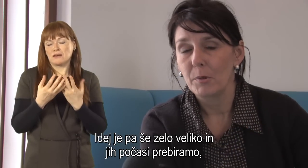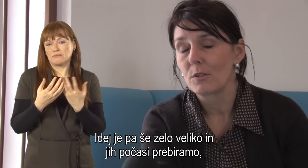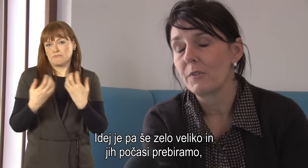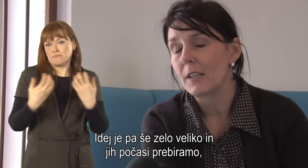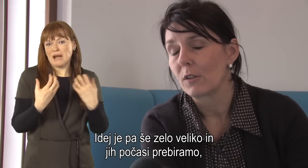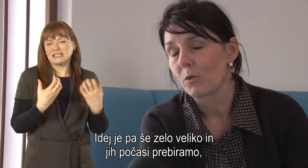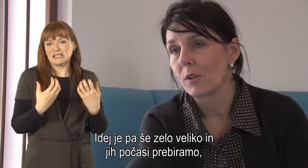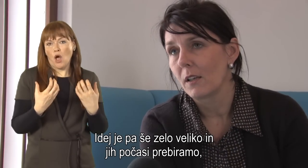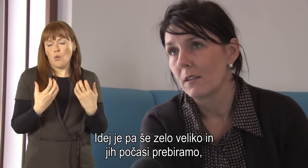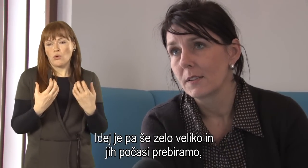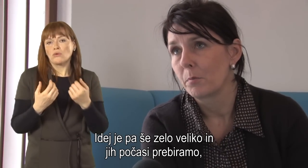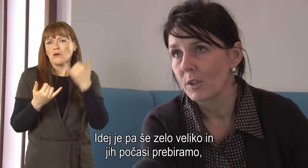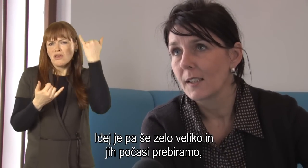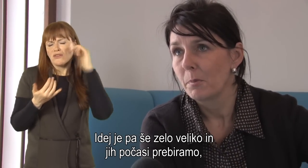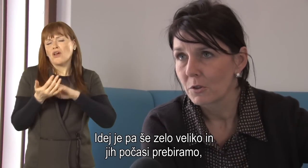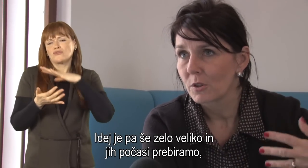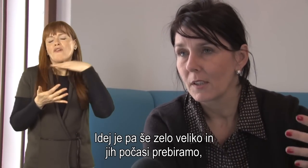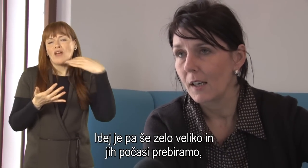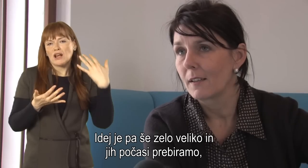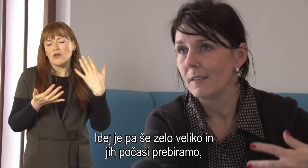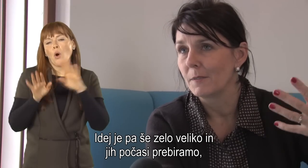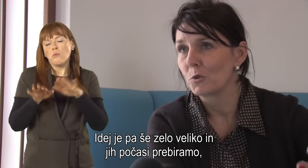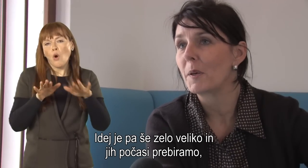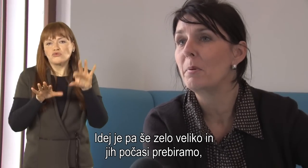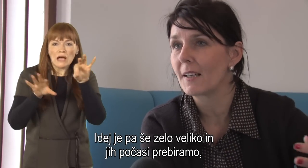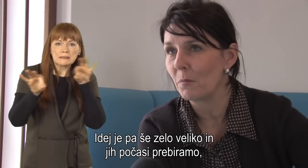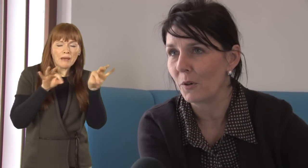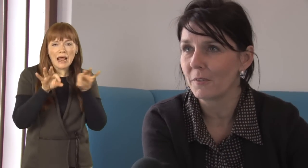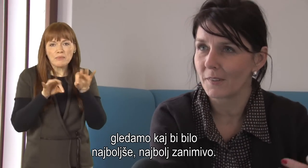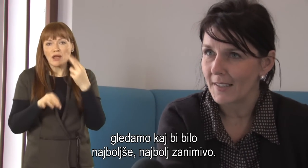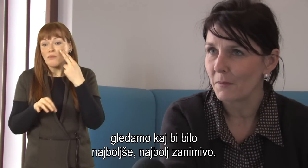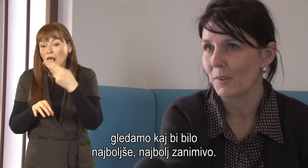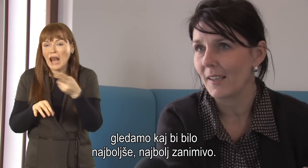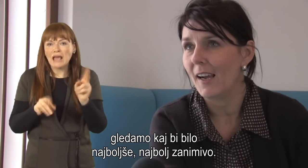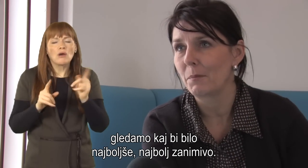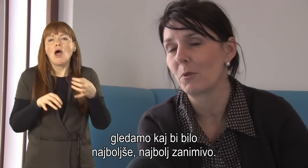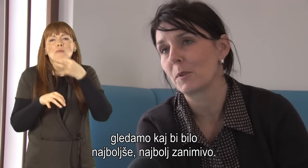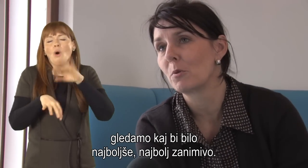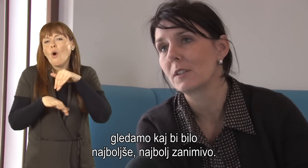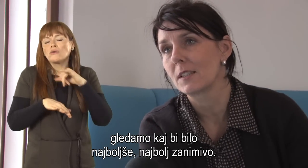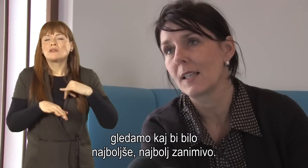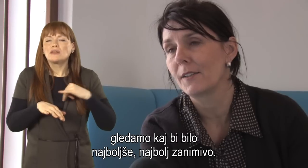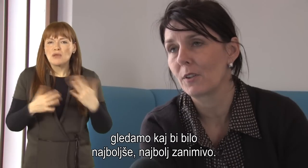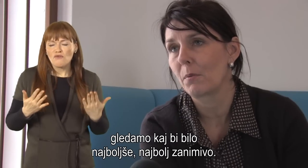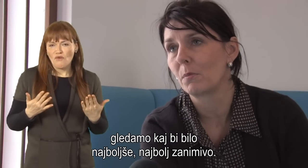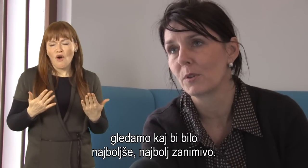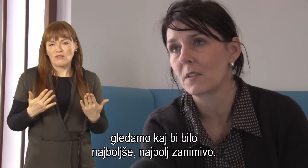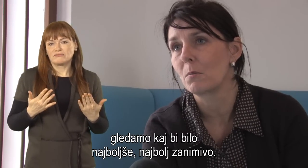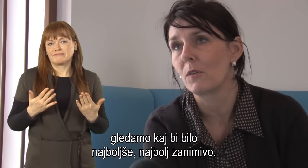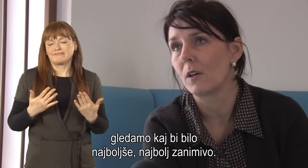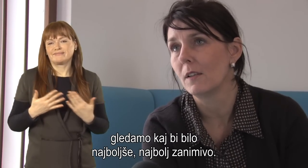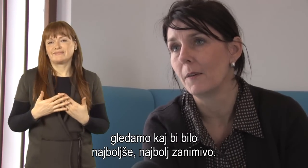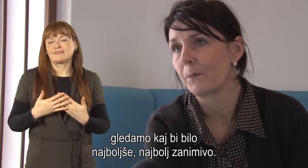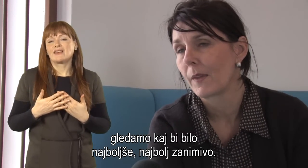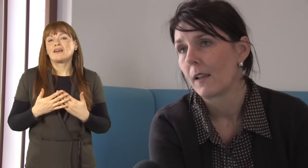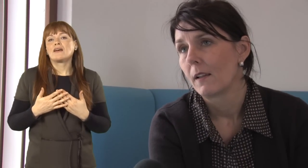Idej je pa še zelo veliko, no, tako da zdaj počasi pač nekako tudi prebiramo, gledamo, ne, kaj bi bilo pač bolj interesantno, kaj bi bilo bolj